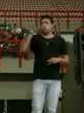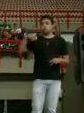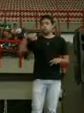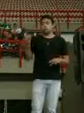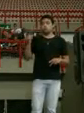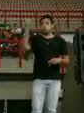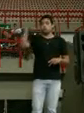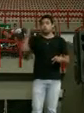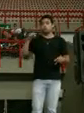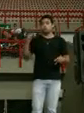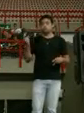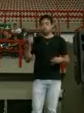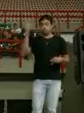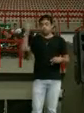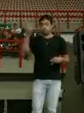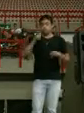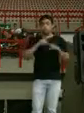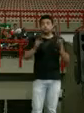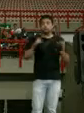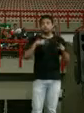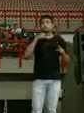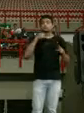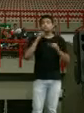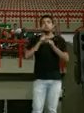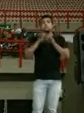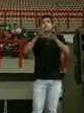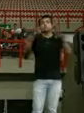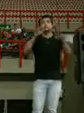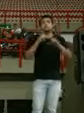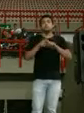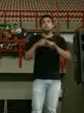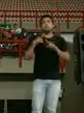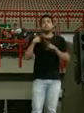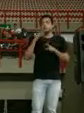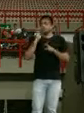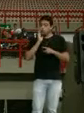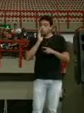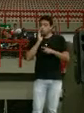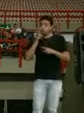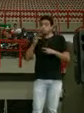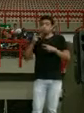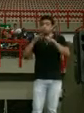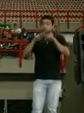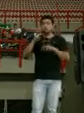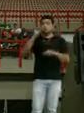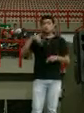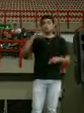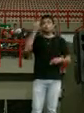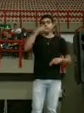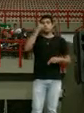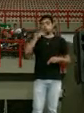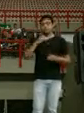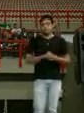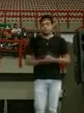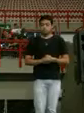pessoal? É um som alto. Mas não consegue ir muito longe, porque ela está sussurrando. Então isso é um som